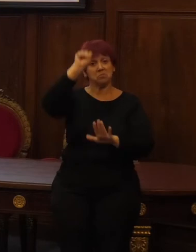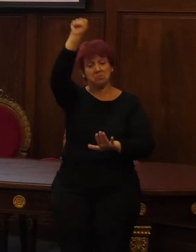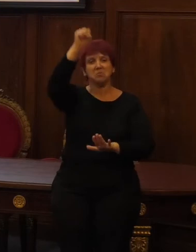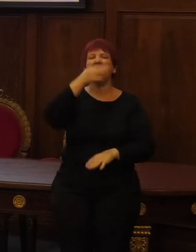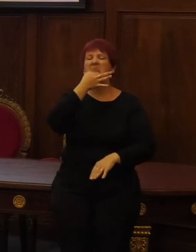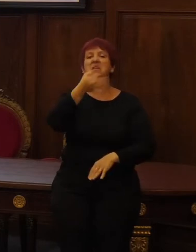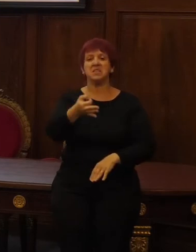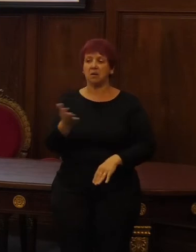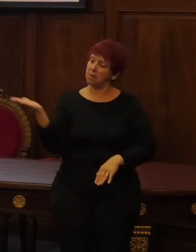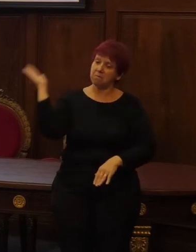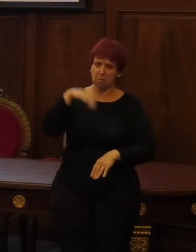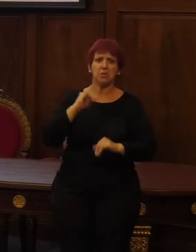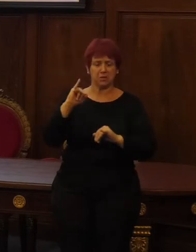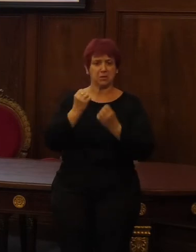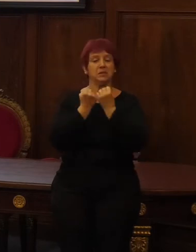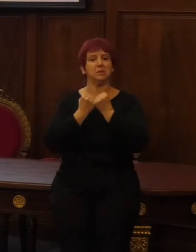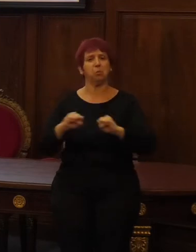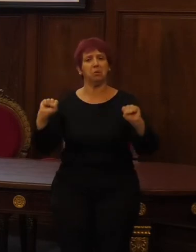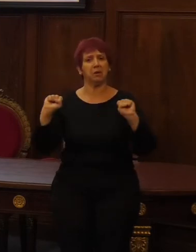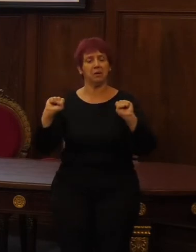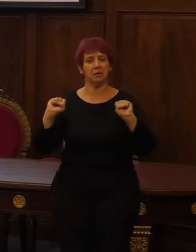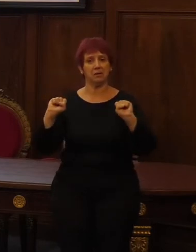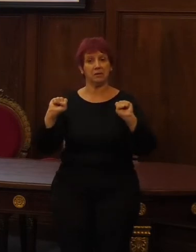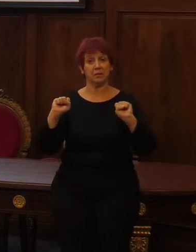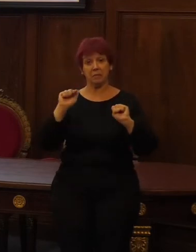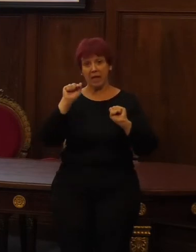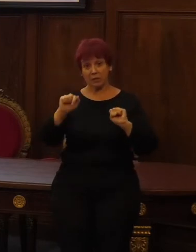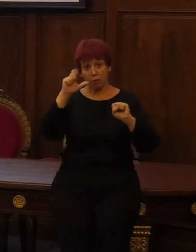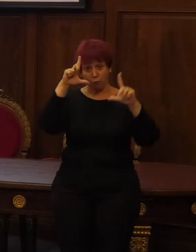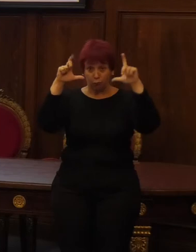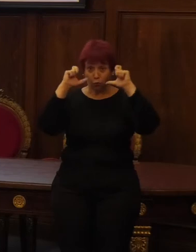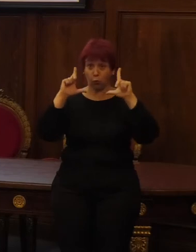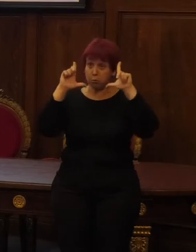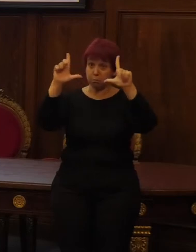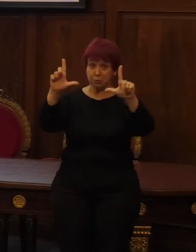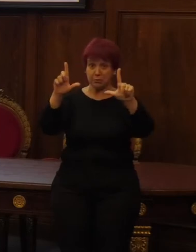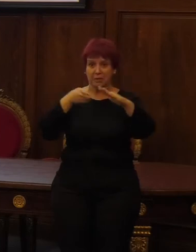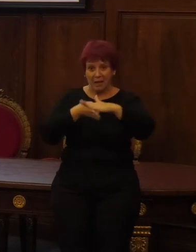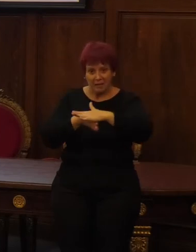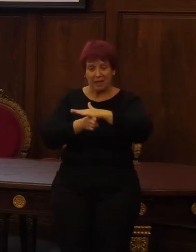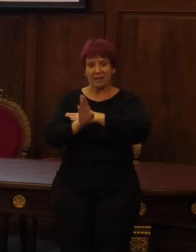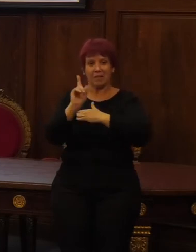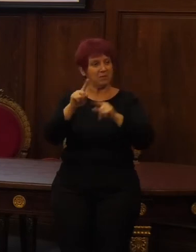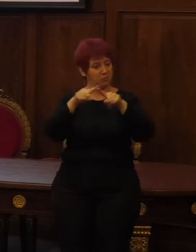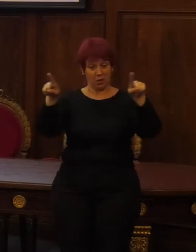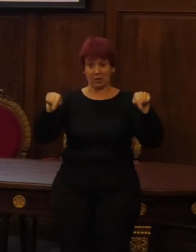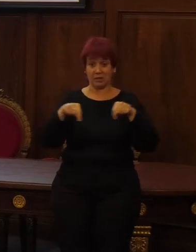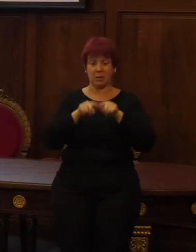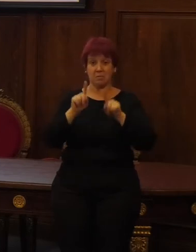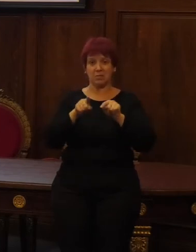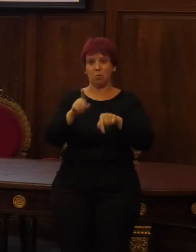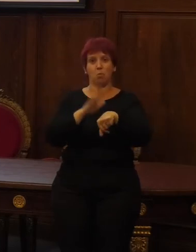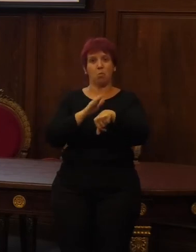cerrado, diciendo: vamos arriba que se puede. Esa foto en la pared de la entrada del aula magna en